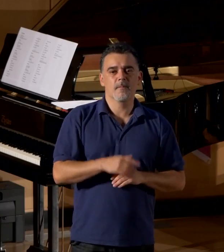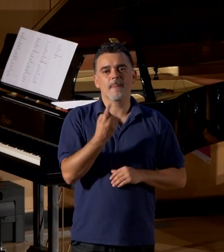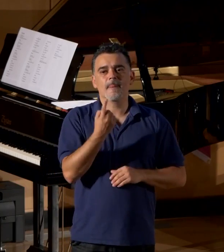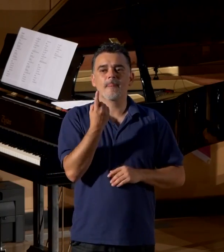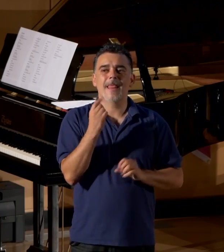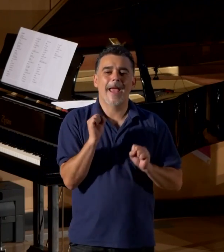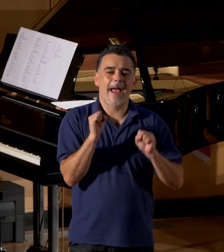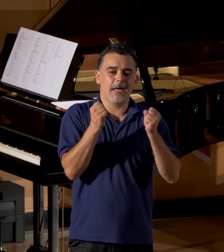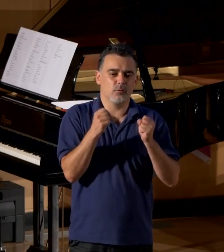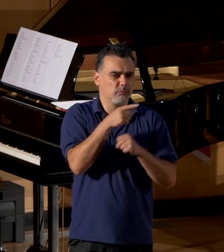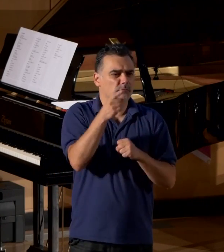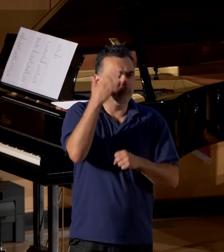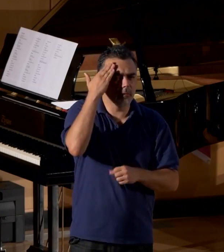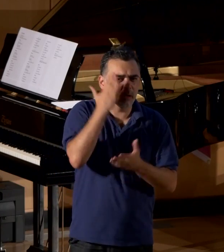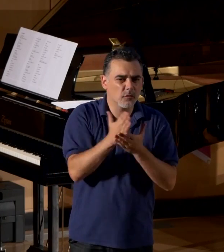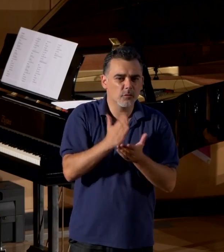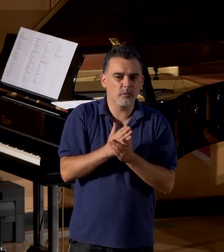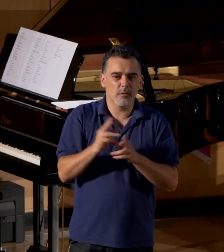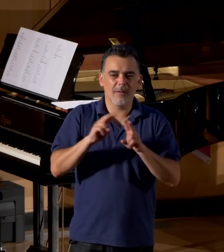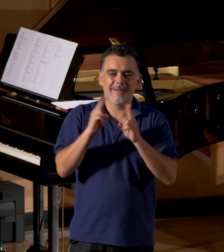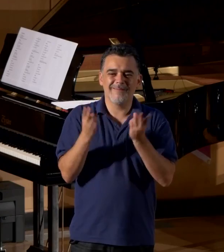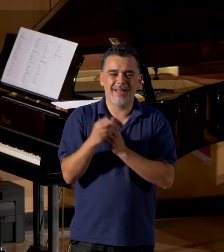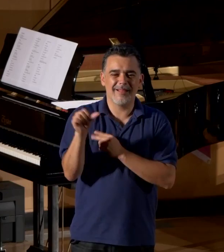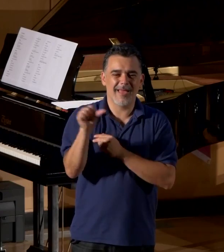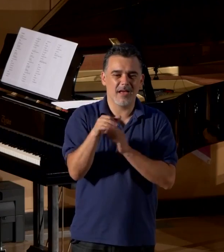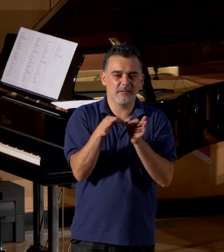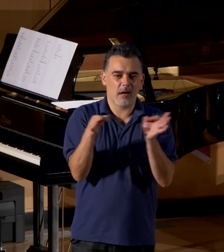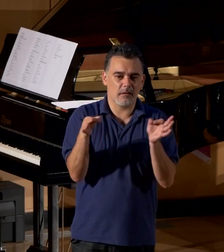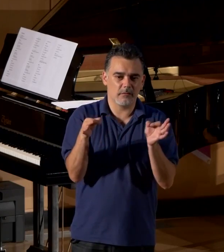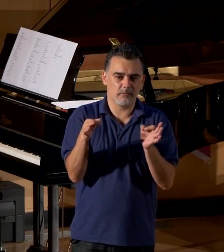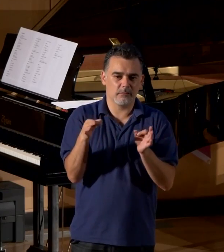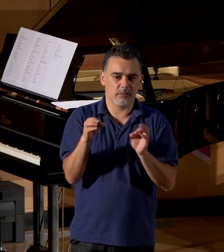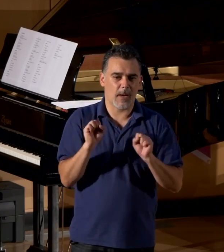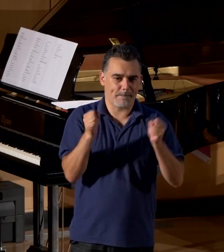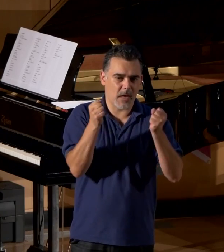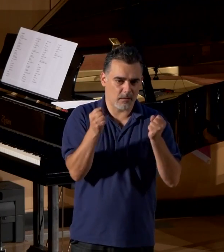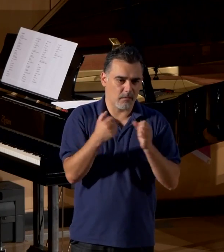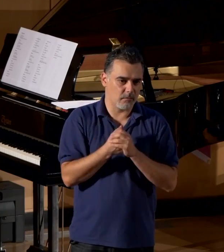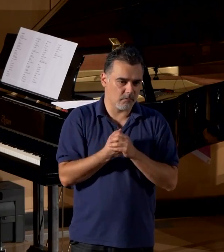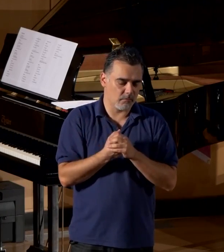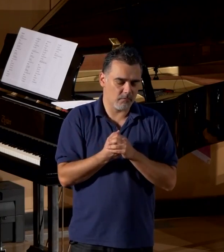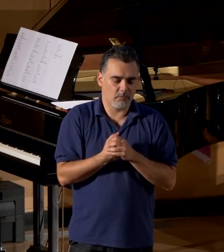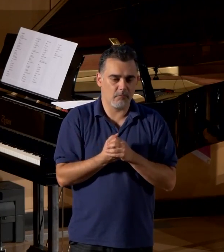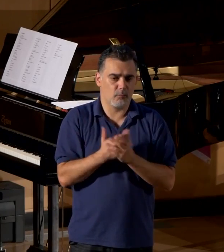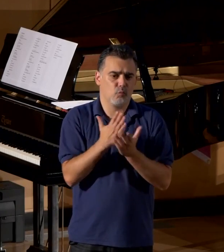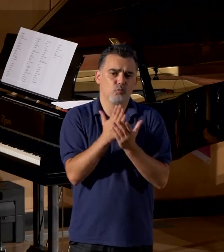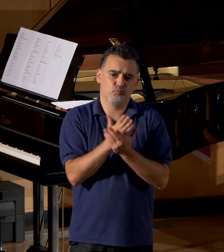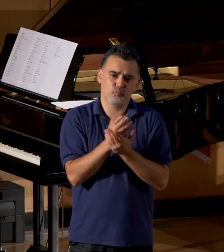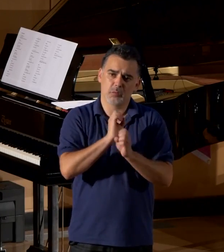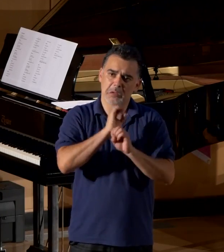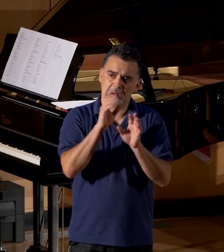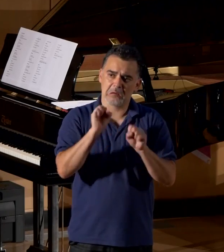eine Aktion, die Sie auch kennen, ist ja die Welt-AIDS-Tags-Kampagne. Und zumindest soweit, so viel kann ich auch schon deutlich machen, die wurde ja auch